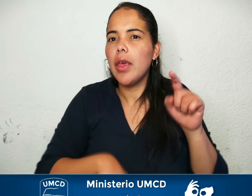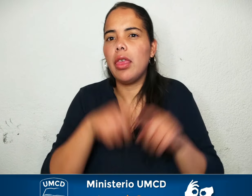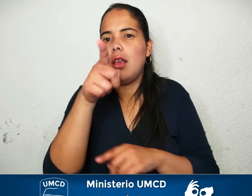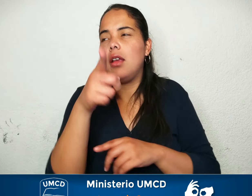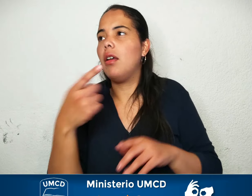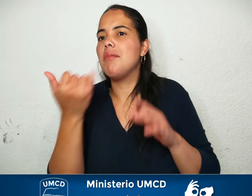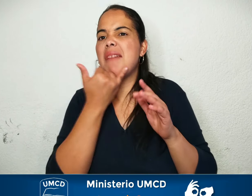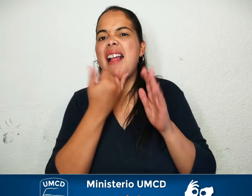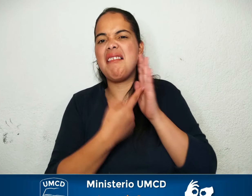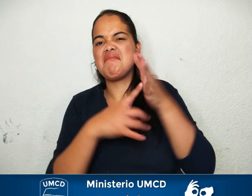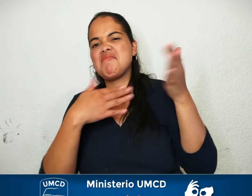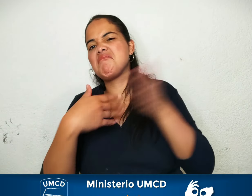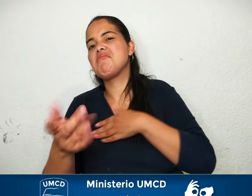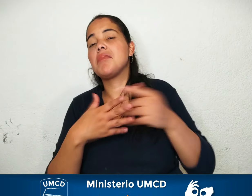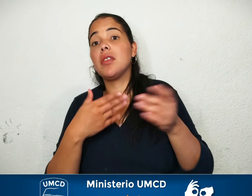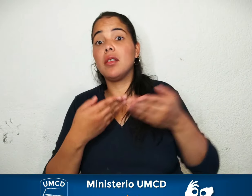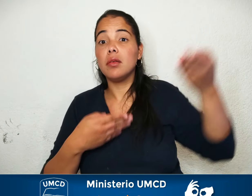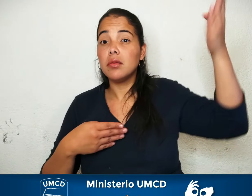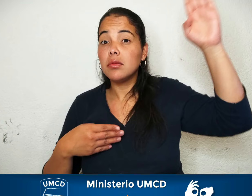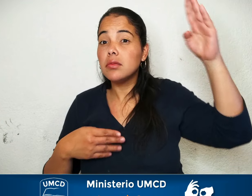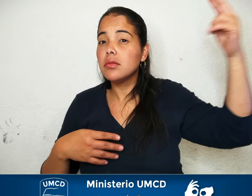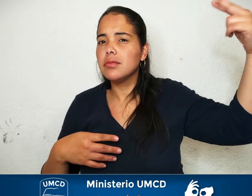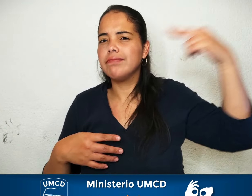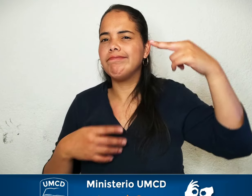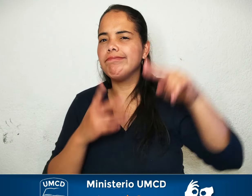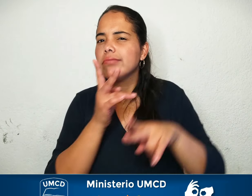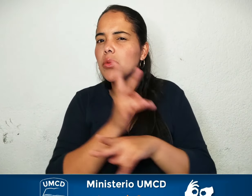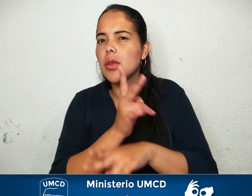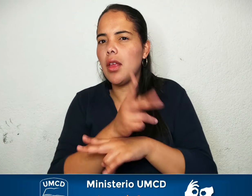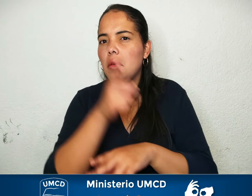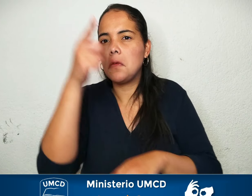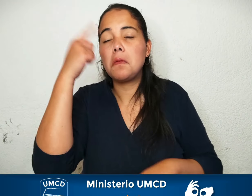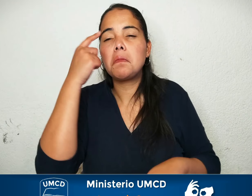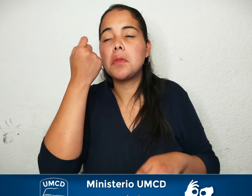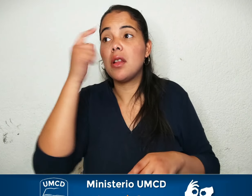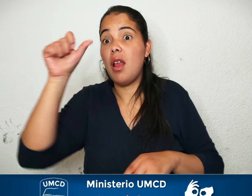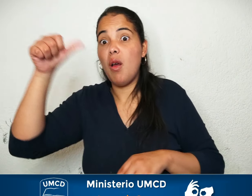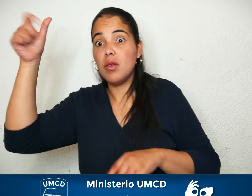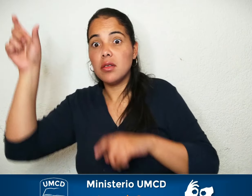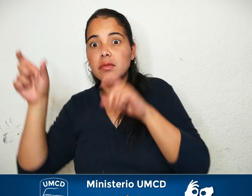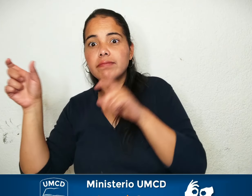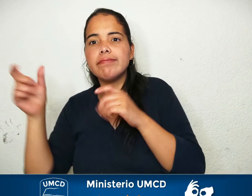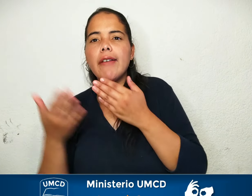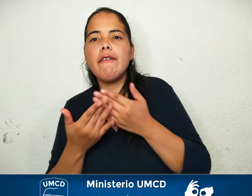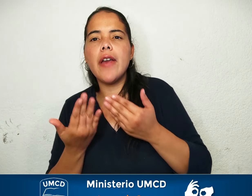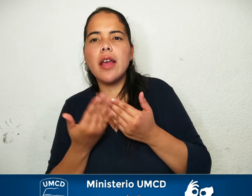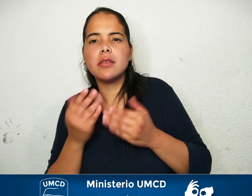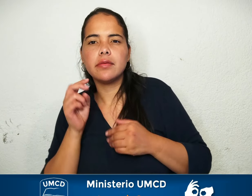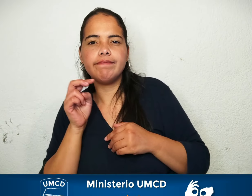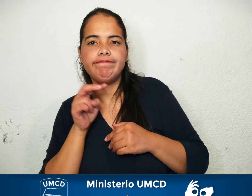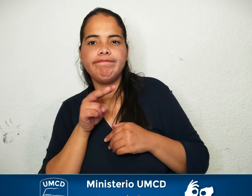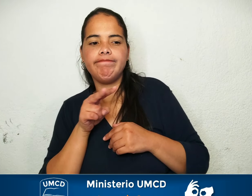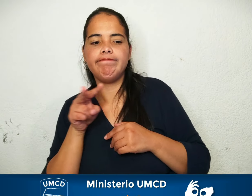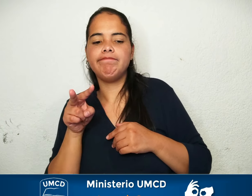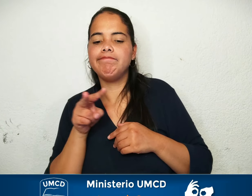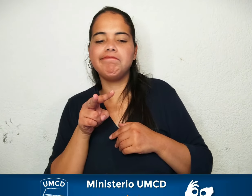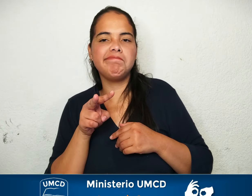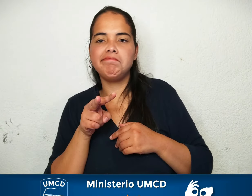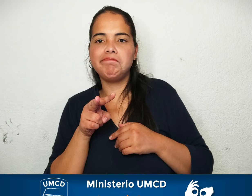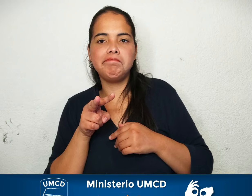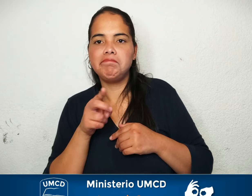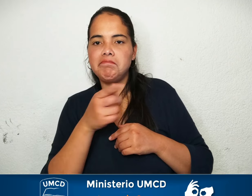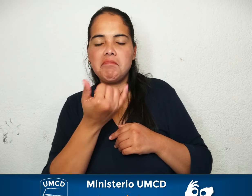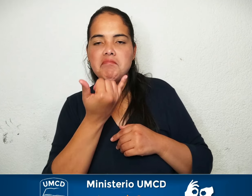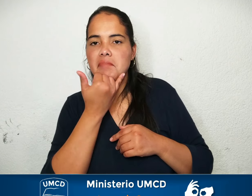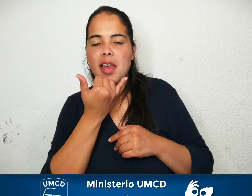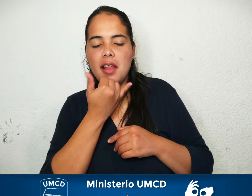Ustedes saben que lo que están haciendo ante los ojos de Dios no está mal, pero las otras personas que miran su comportamiento